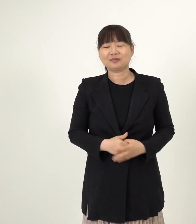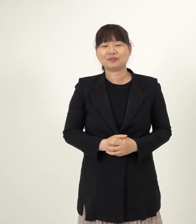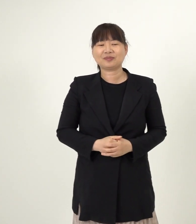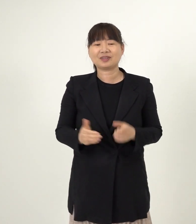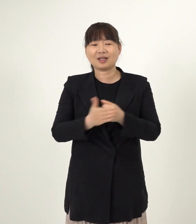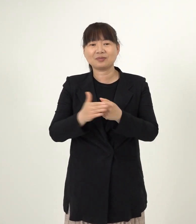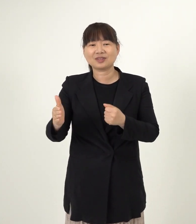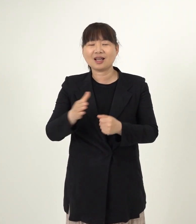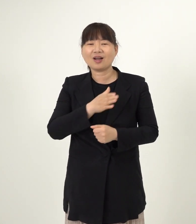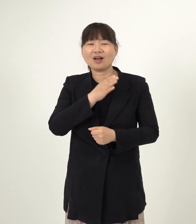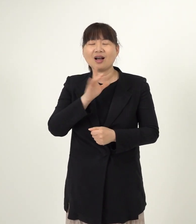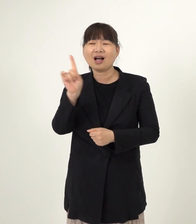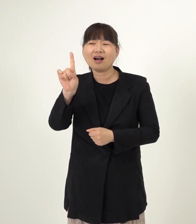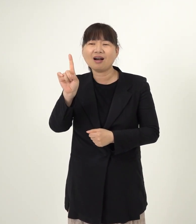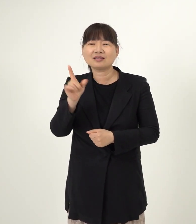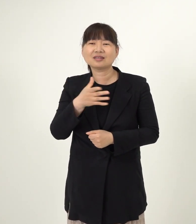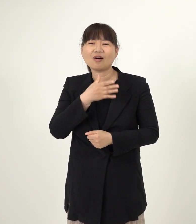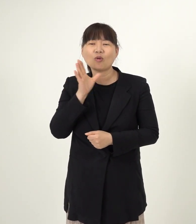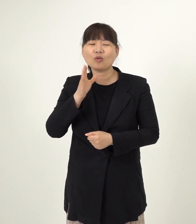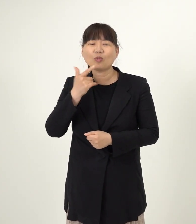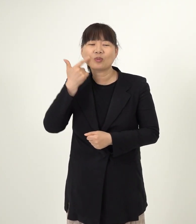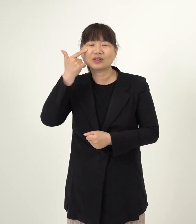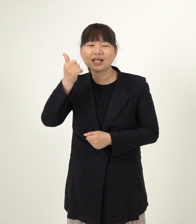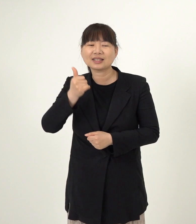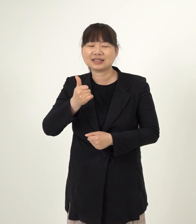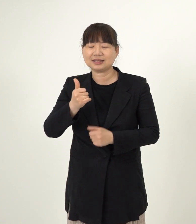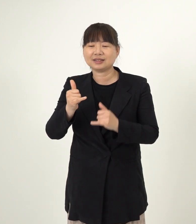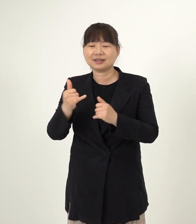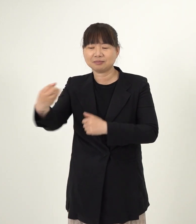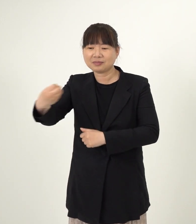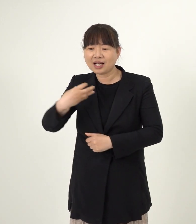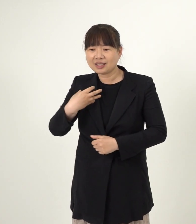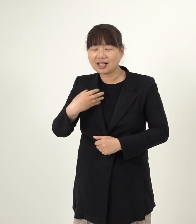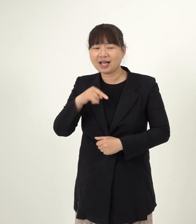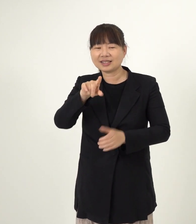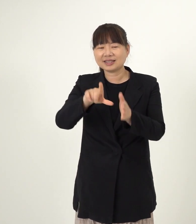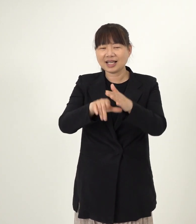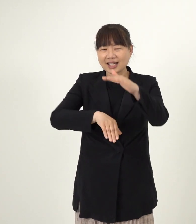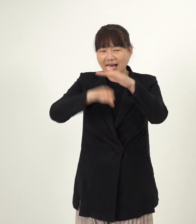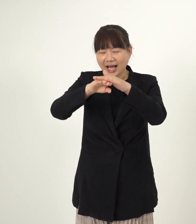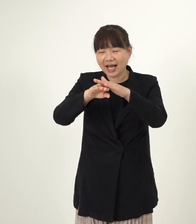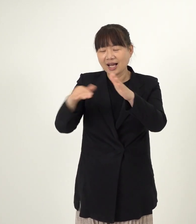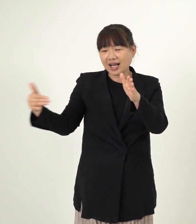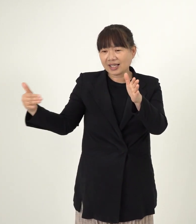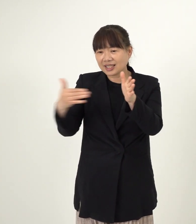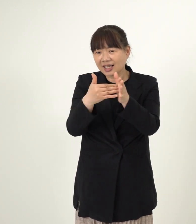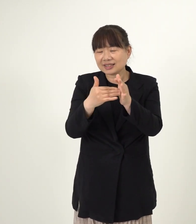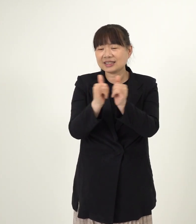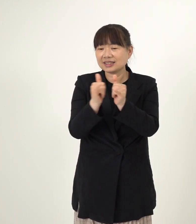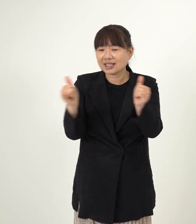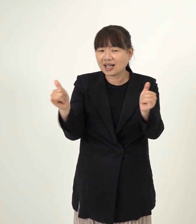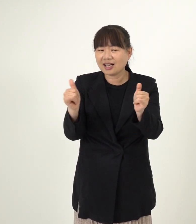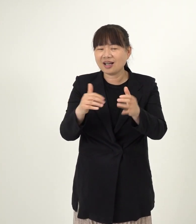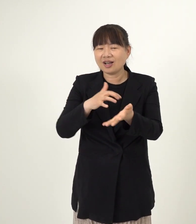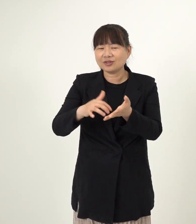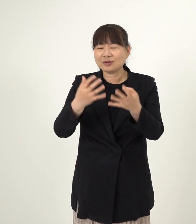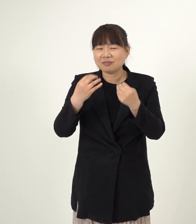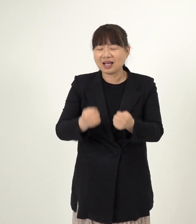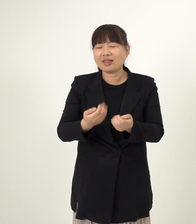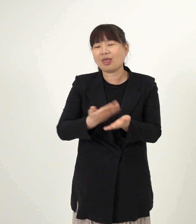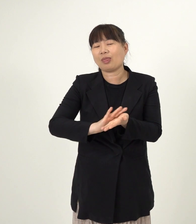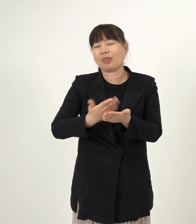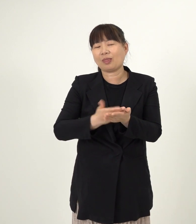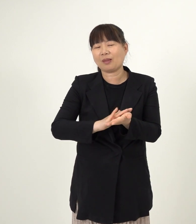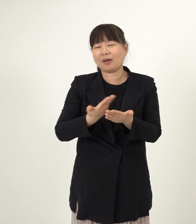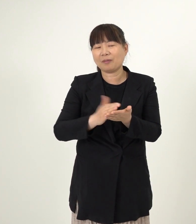그래서 어느 원로 목사님이 그런 얘기를 하더라고요. 그 때가 찰 때까지 인간은 수없이 변덕을